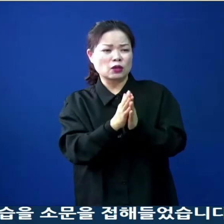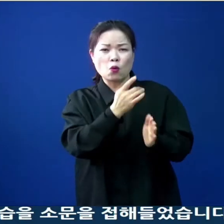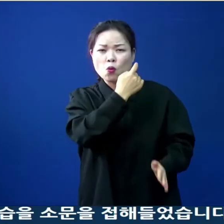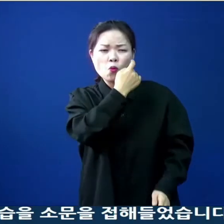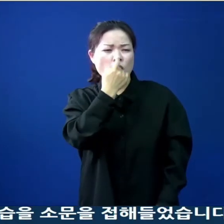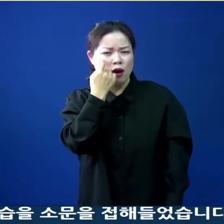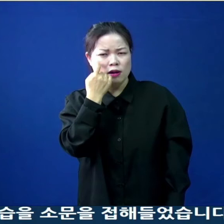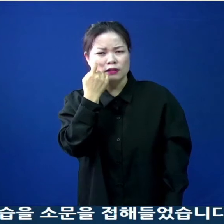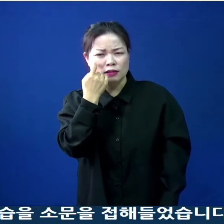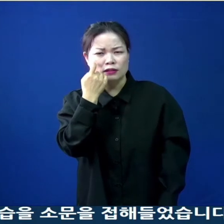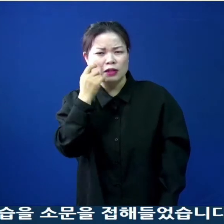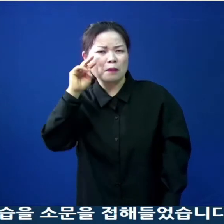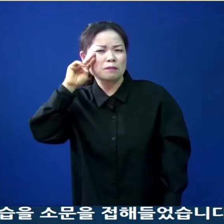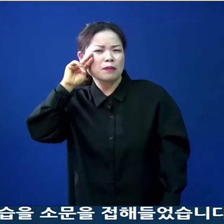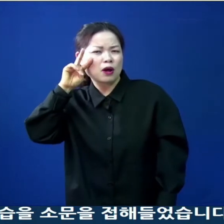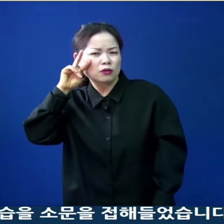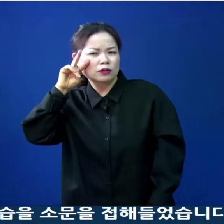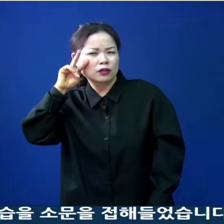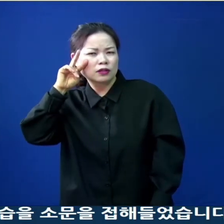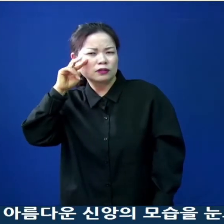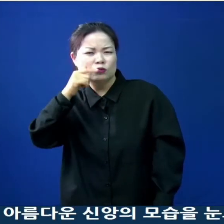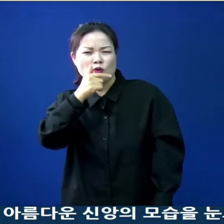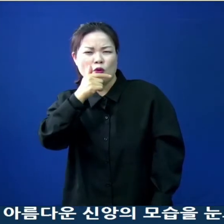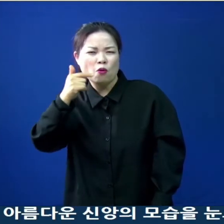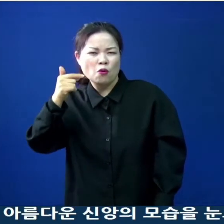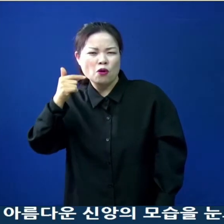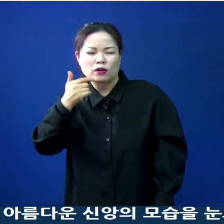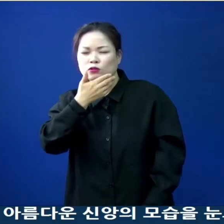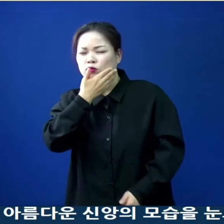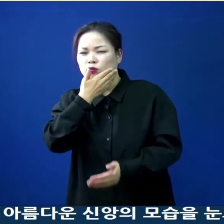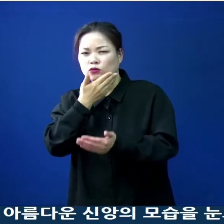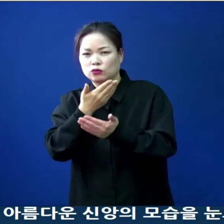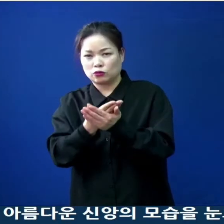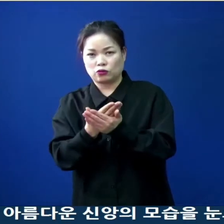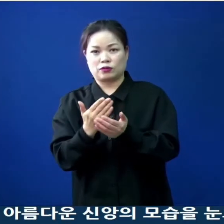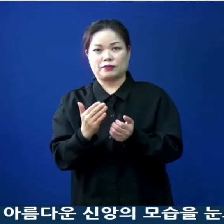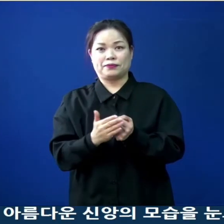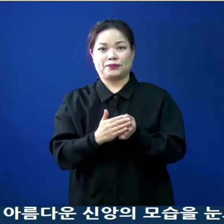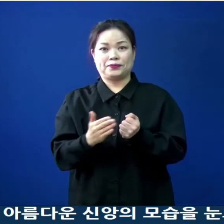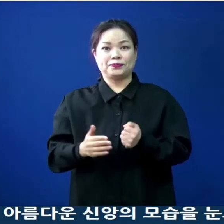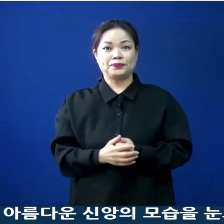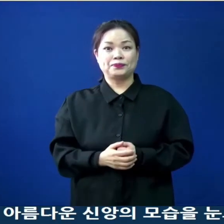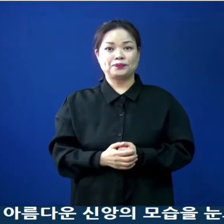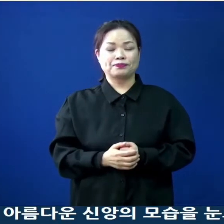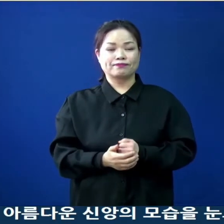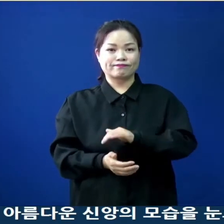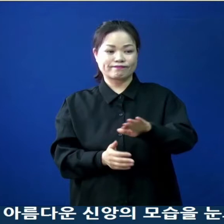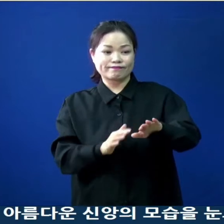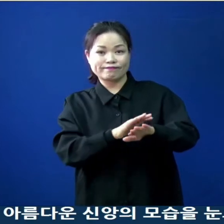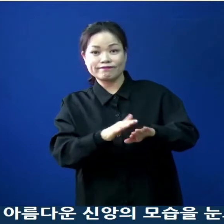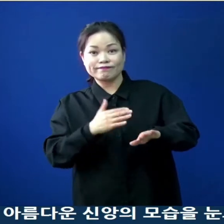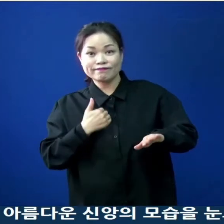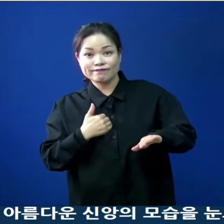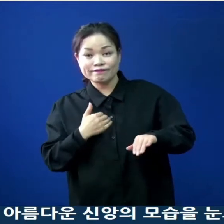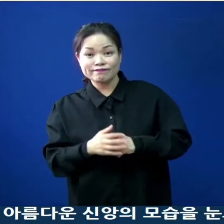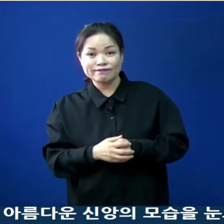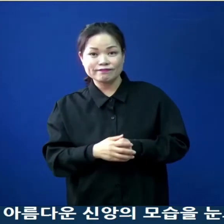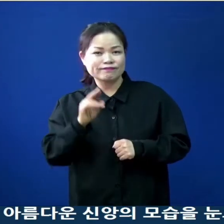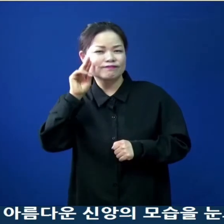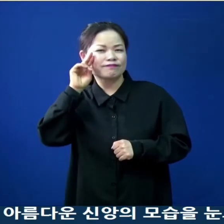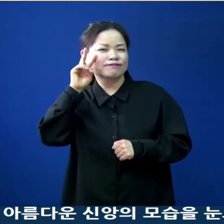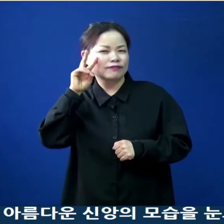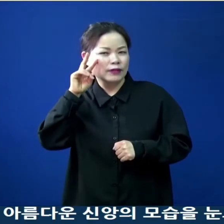확인하는 것이 바울에게는 너무너무 중요했기 때문이었습니다. 우리가 잘 알다시피